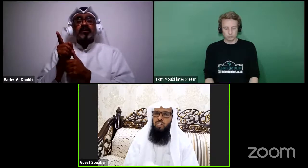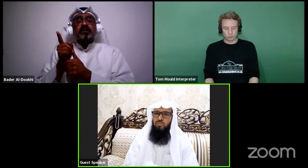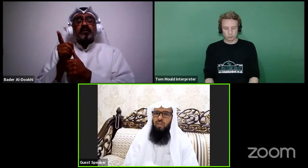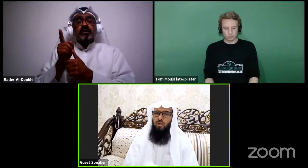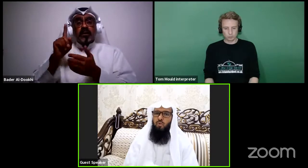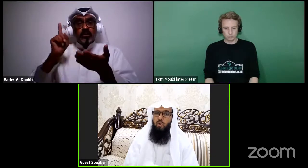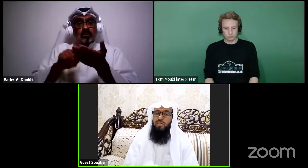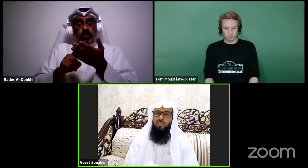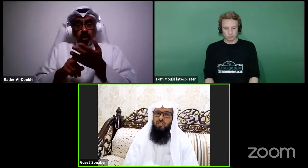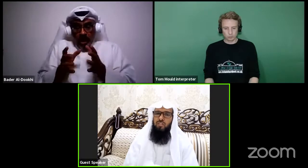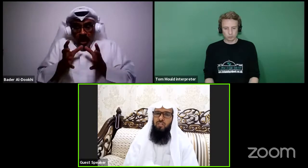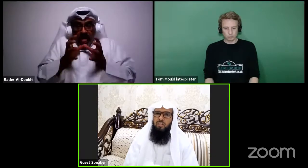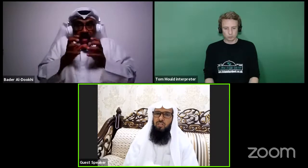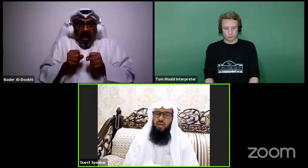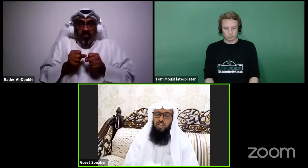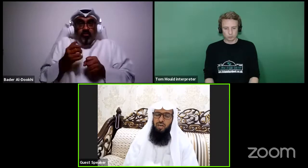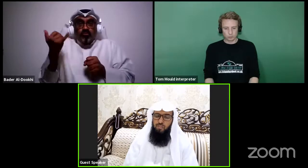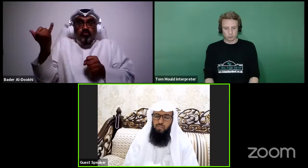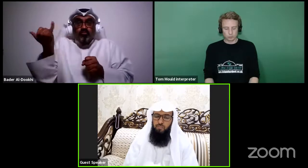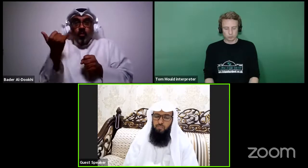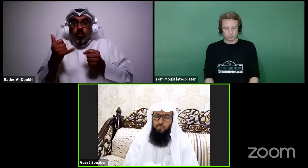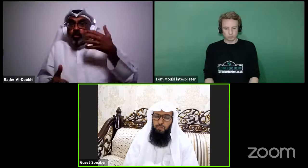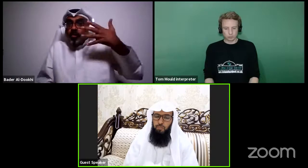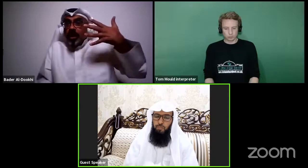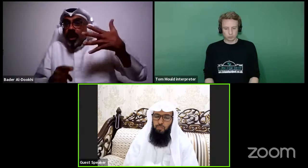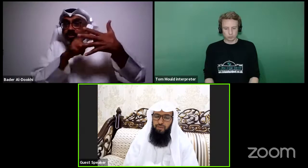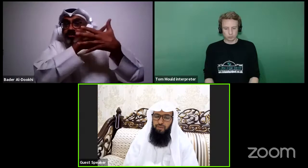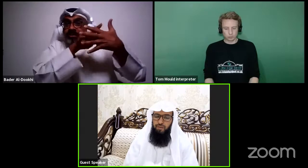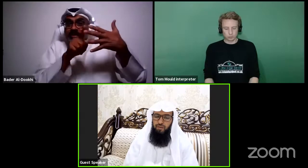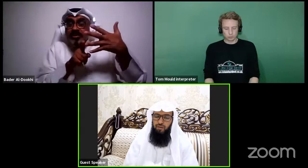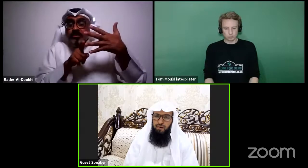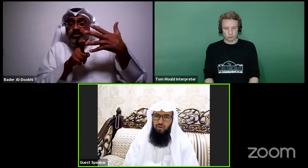تحقق حفظ الضرورات الخمس،